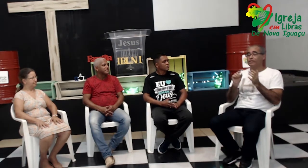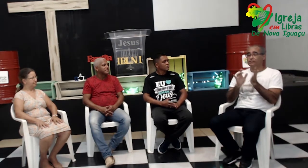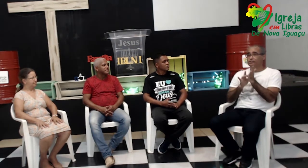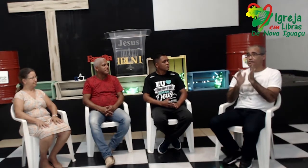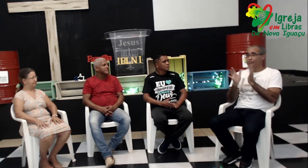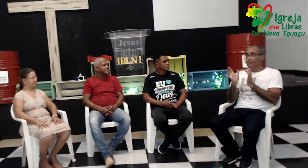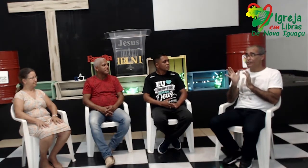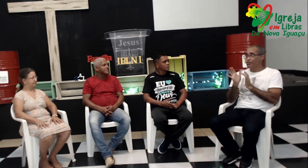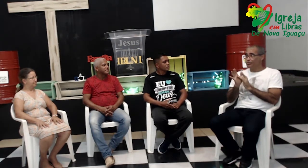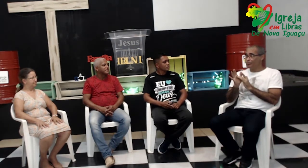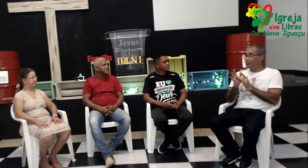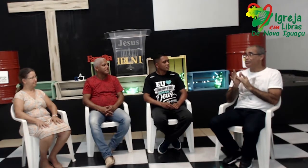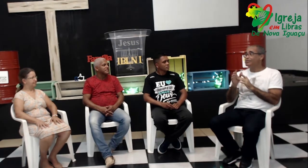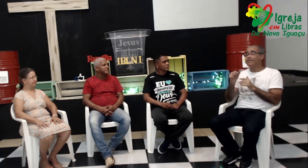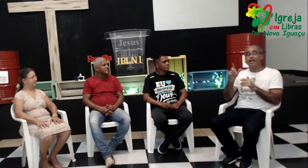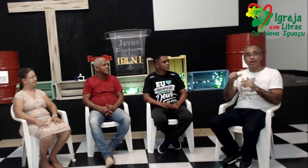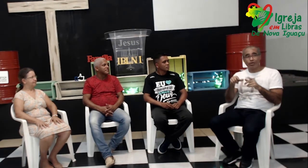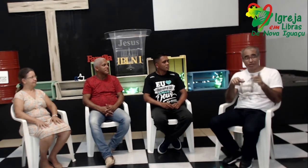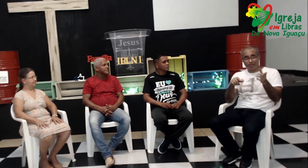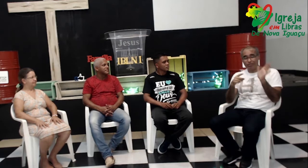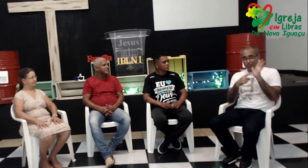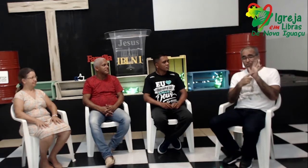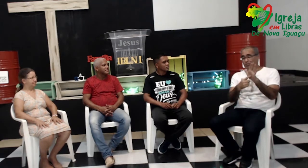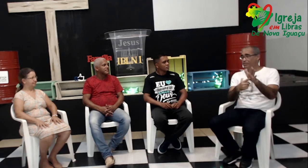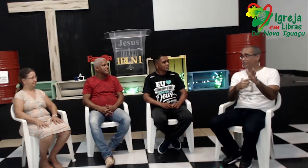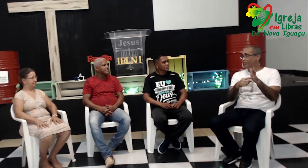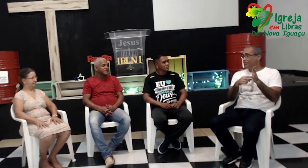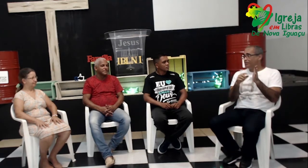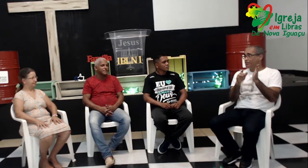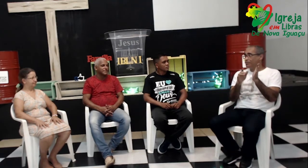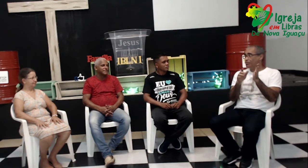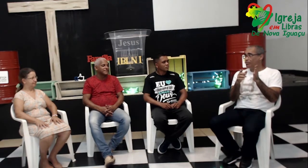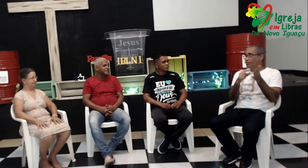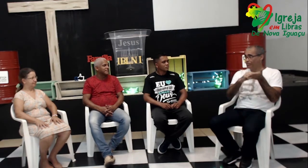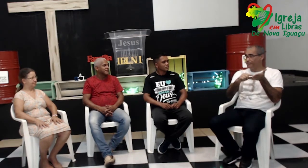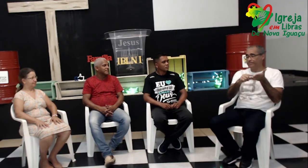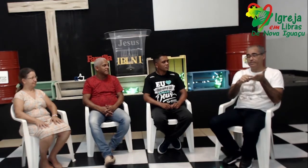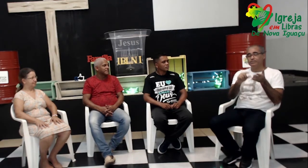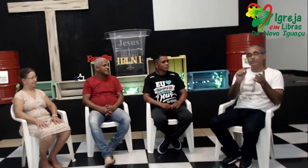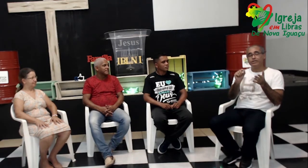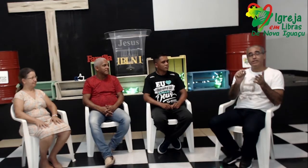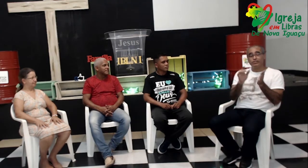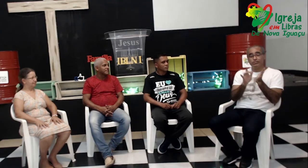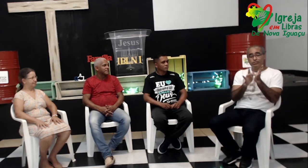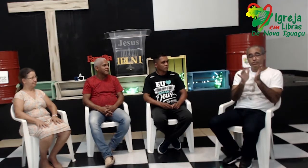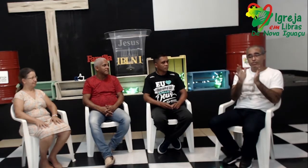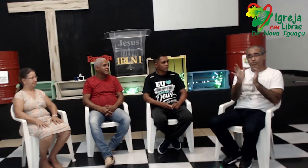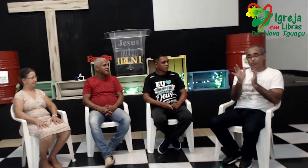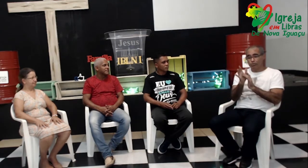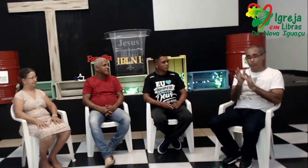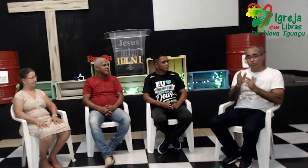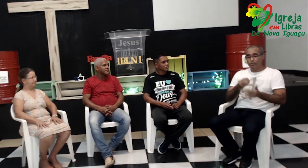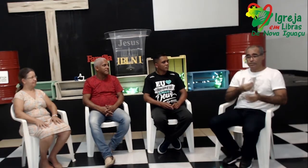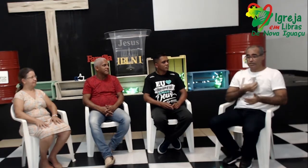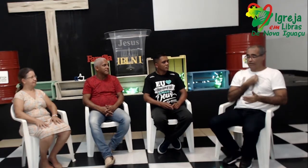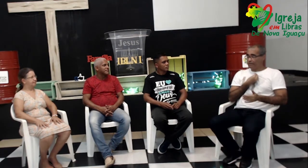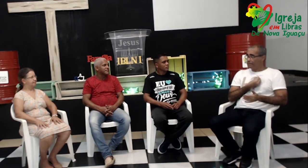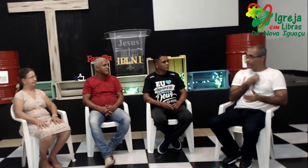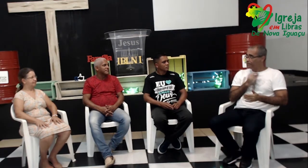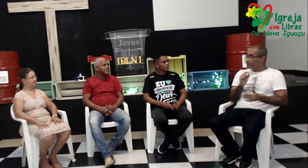ela nos mostra que Jesus, eu vou mostrar para vocês esse versículo que fala que Jesus